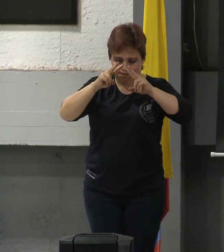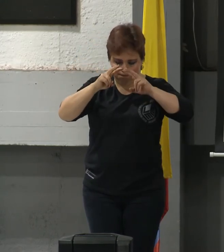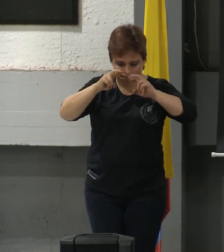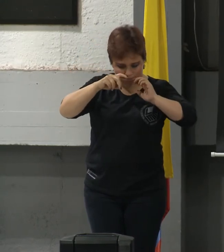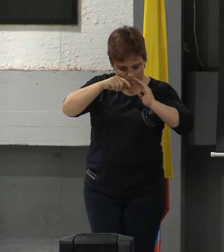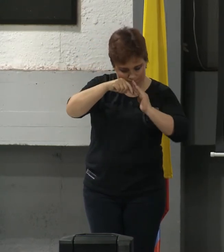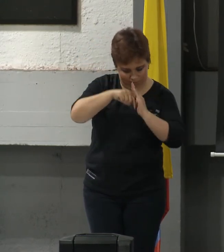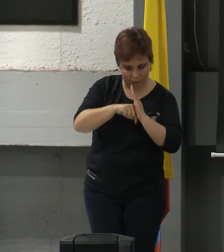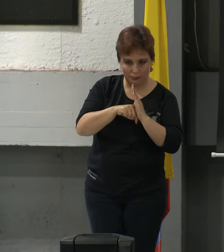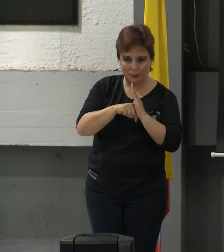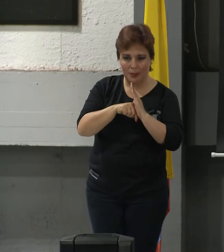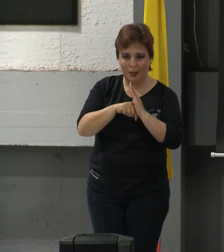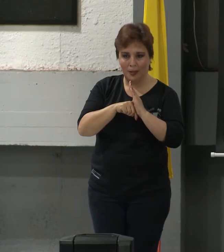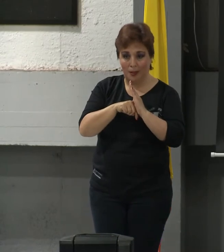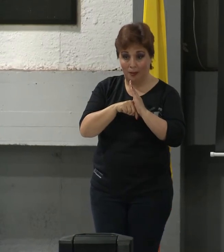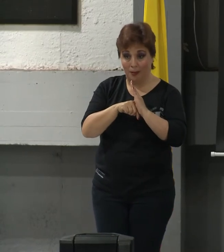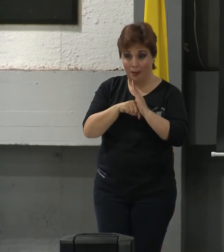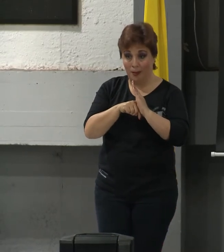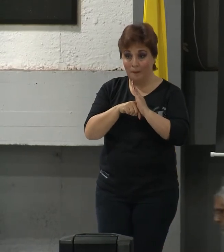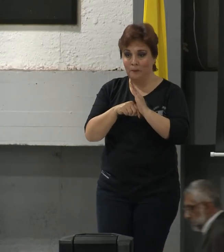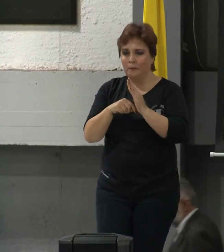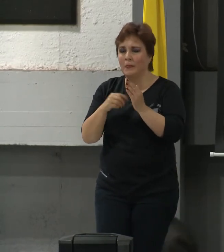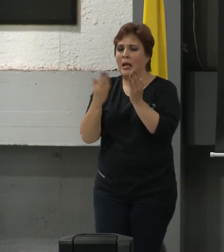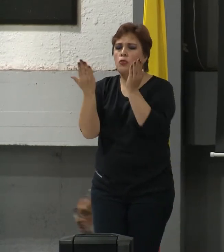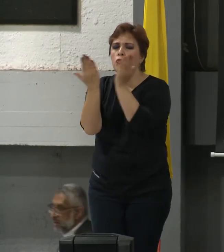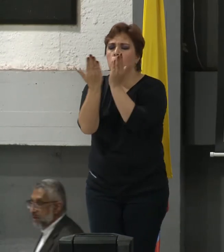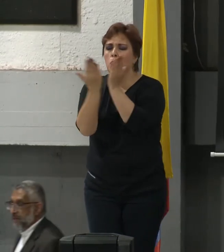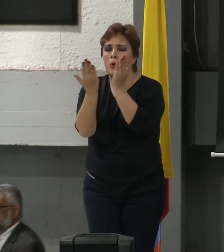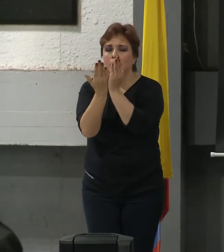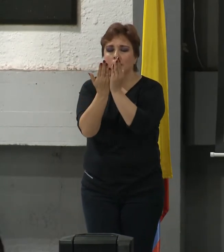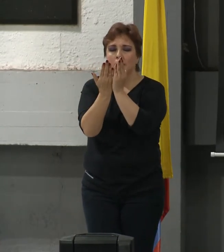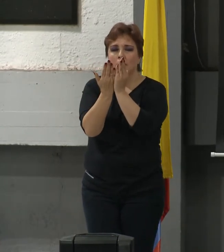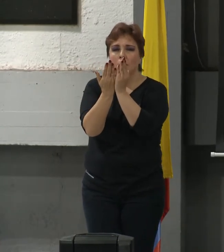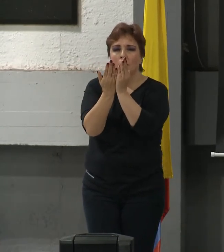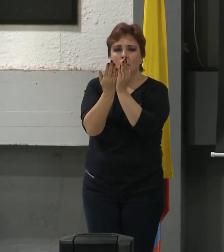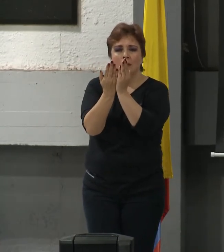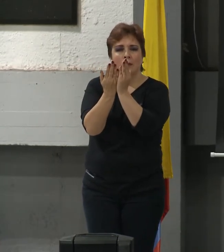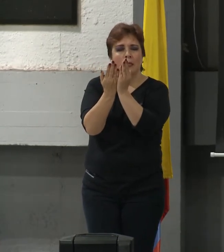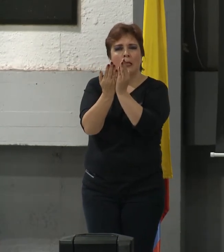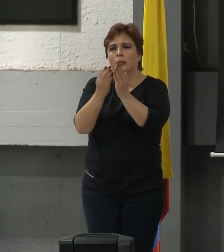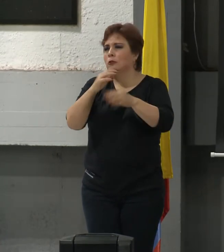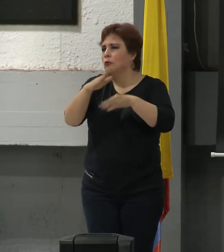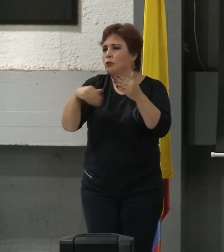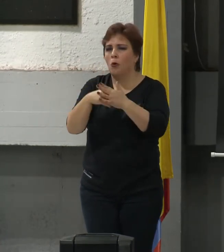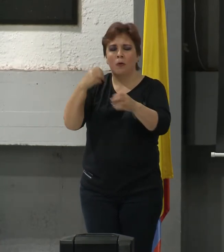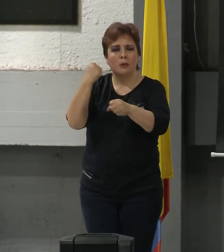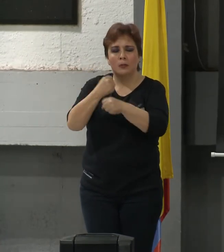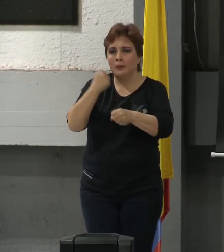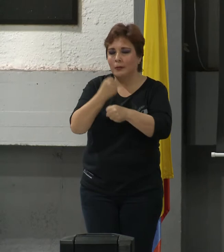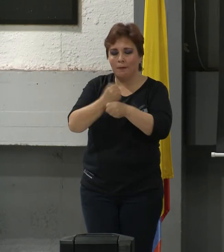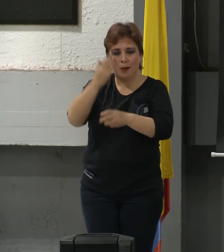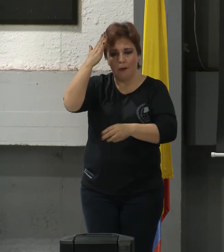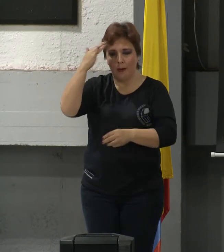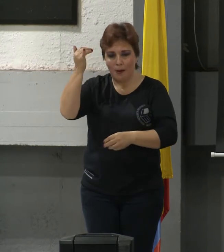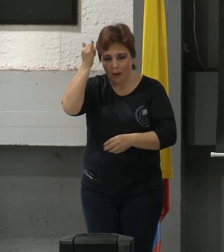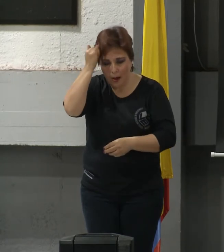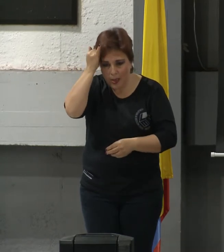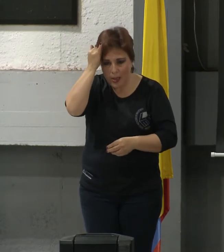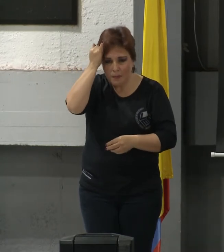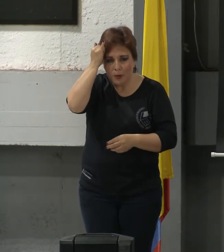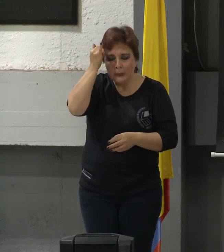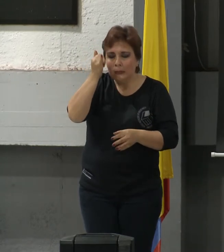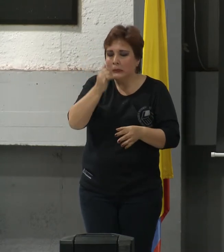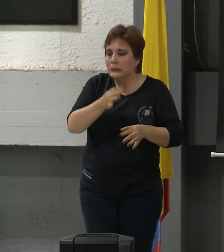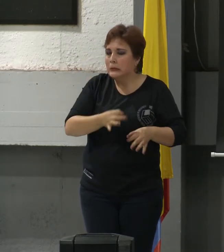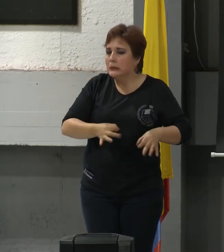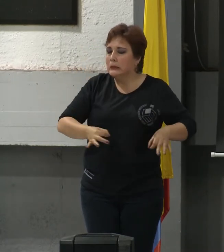es la from la pedagogía de fronteras es la pedagogía de vanguardia es ahí donde la pedagogía ha